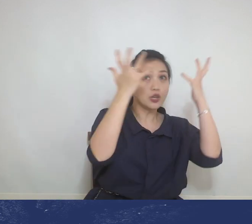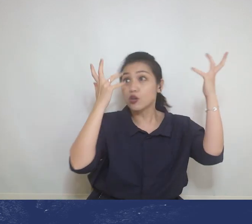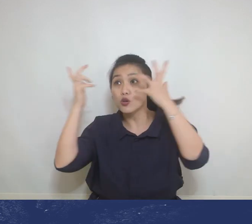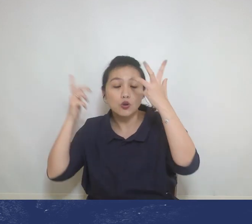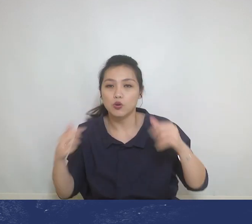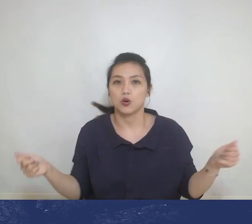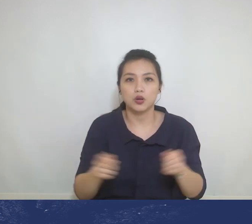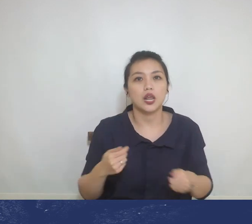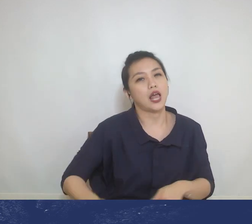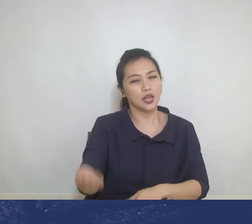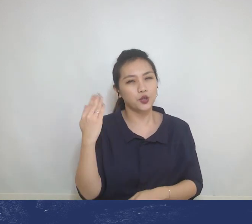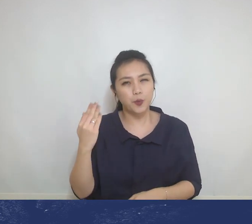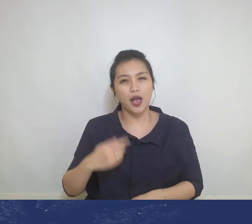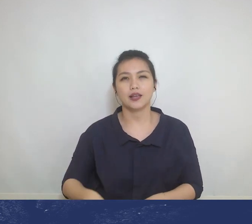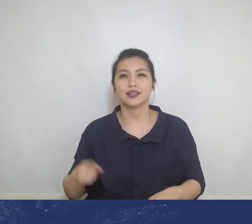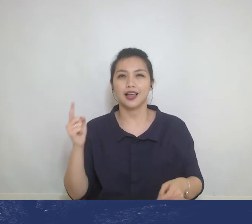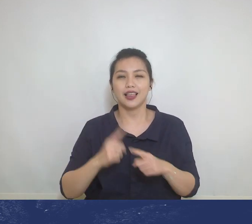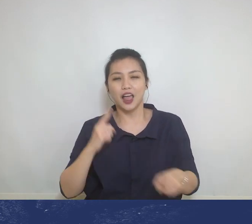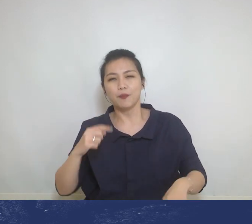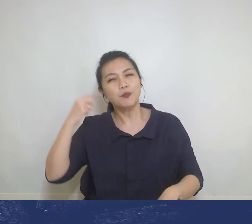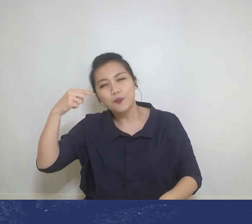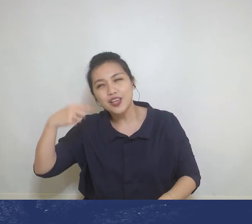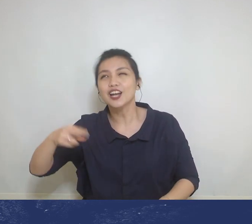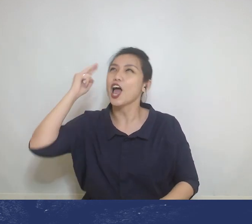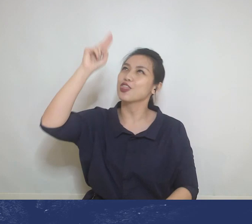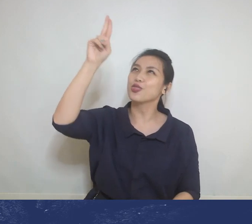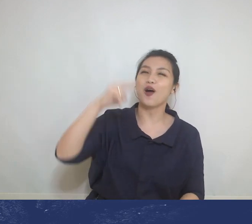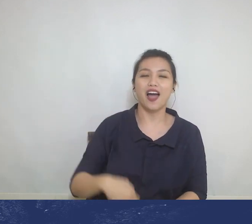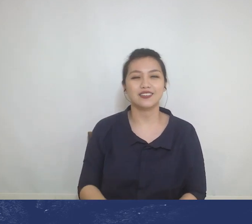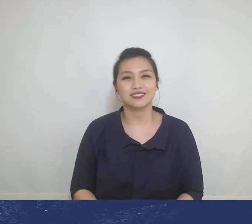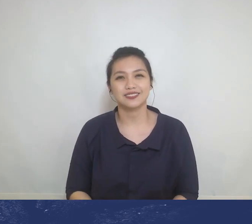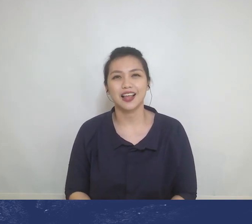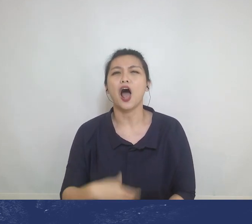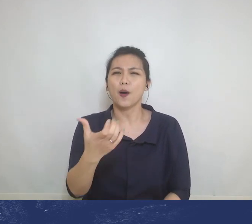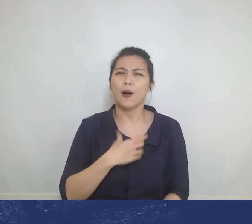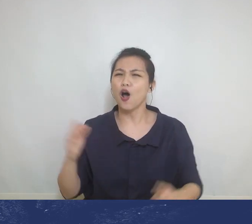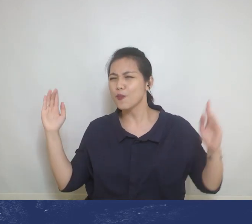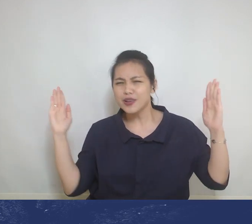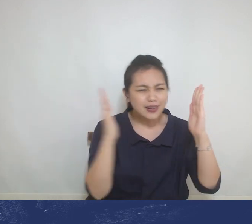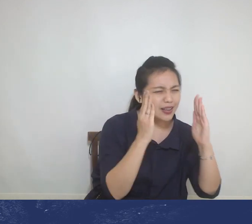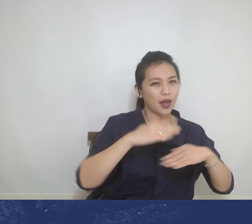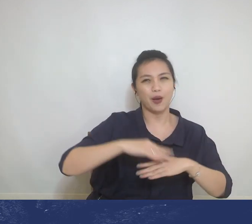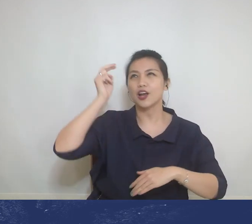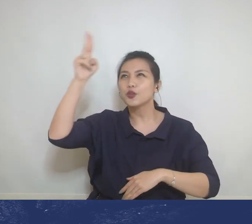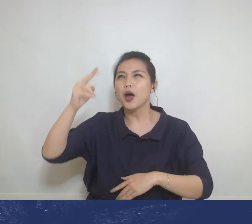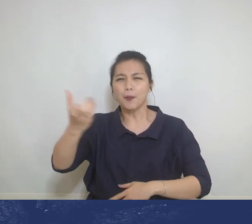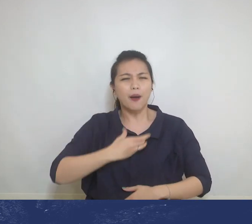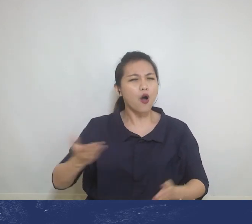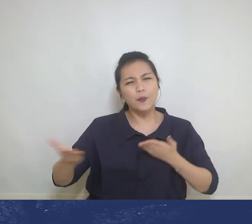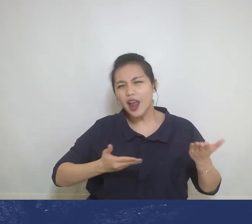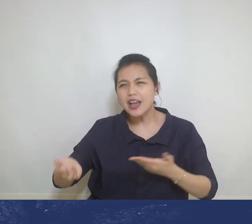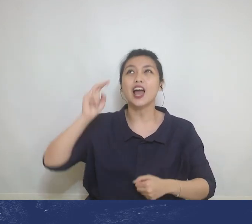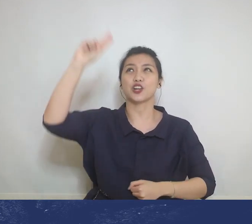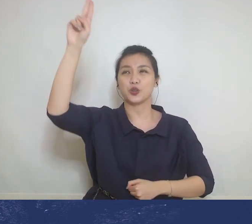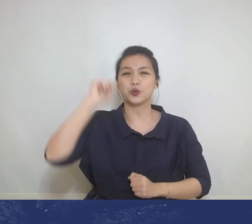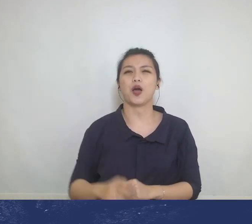tidak bingung dengan kehidupannya Tuhan. Tapi bingungnya hanya dengan Tuhan. Mereka itu mau mendekat dengan Tuhan. Mereka mau